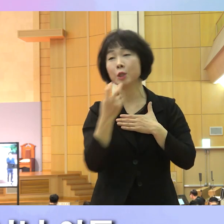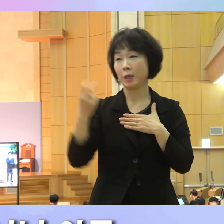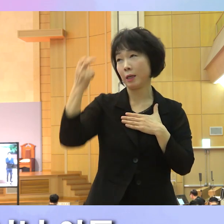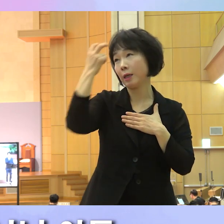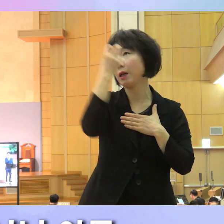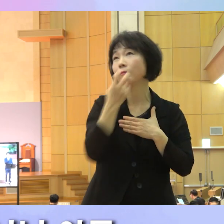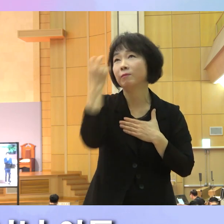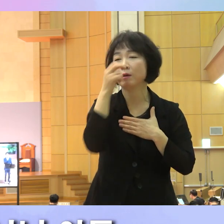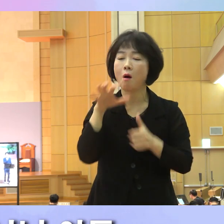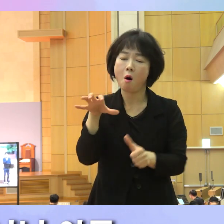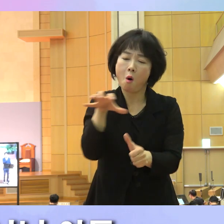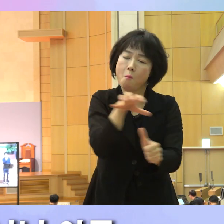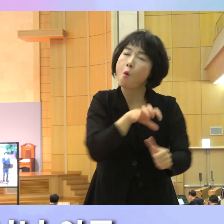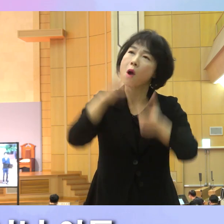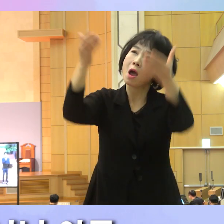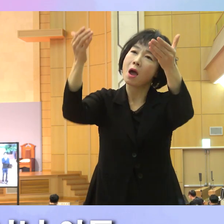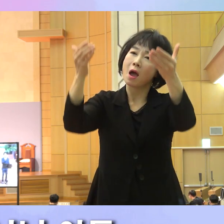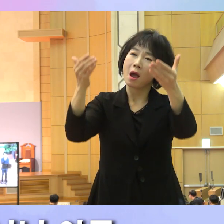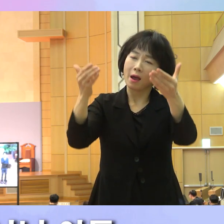하나님이